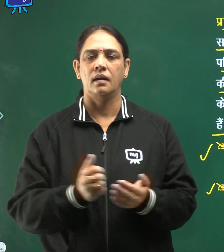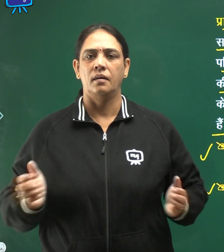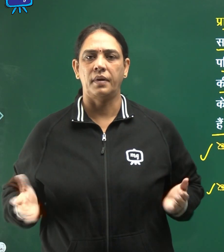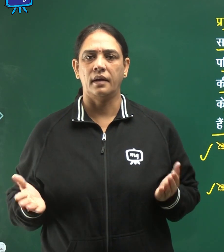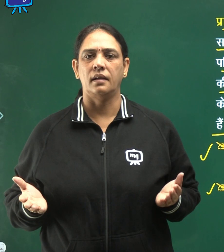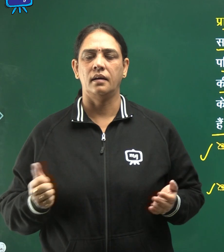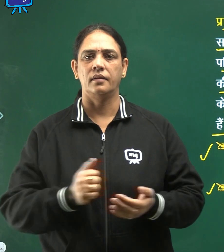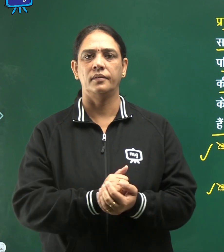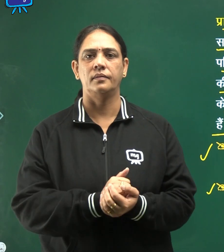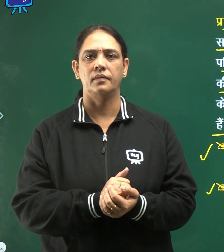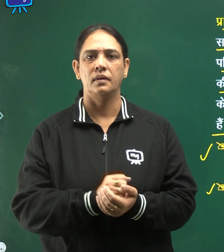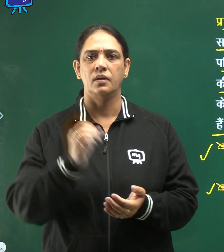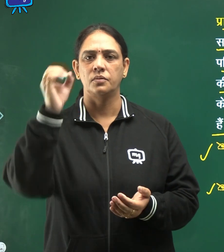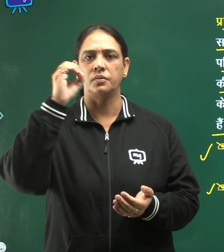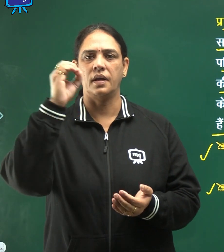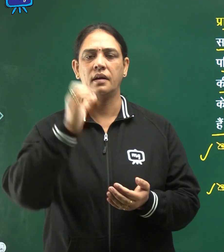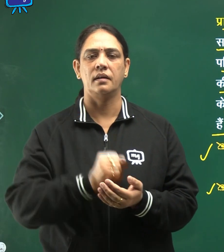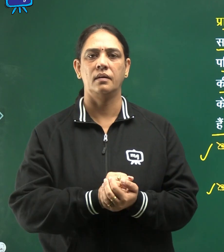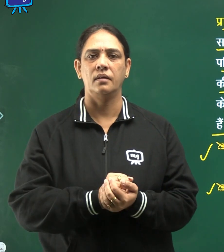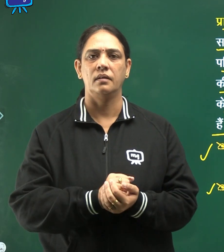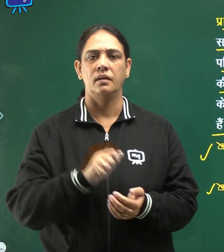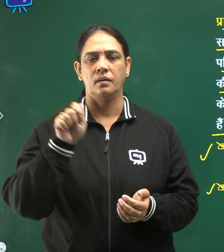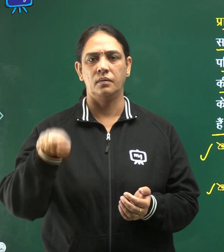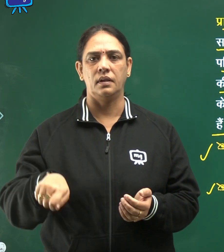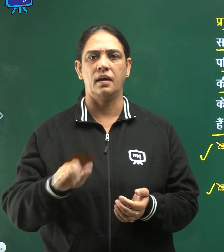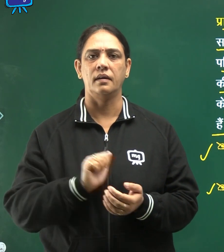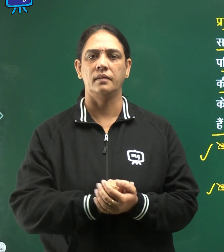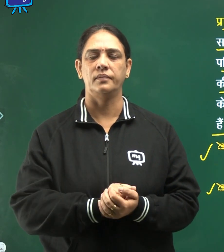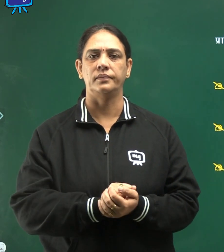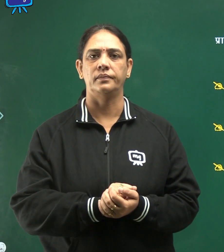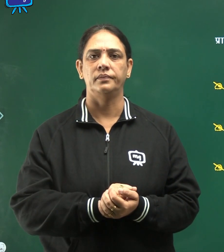प्रायिकता 0 होती है।